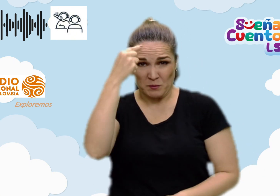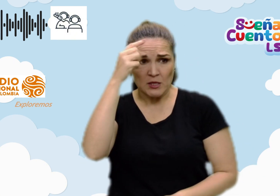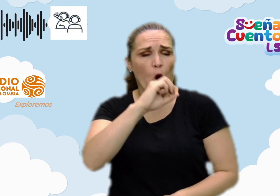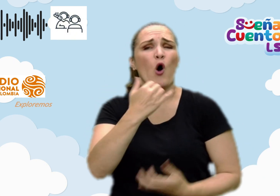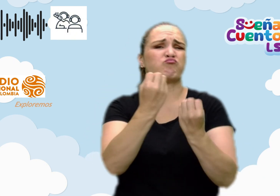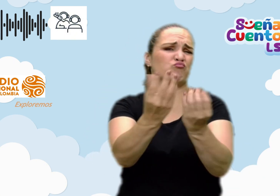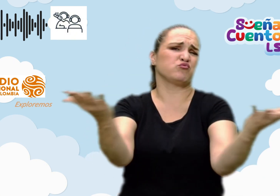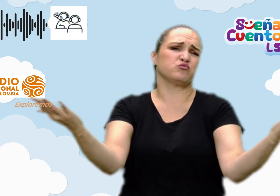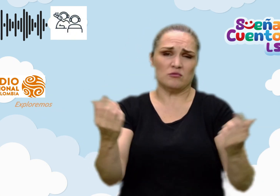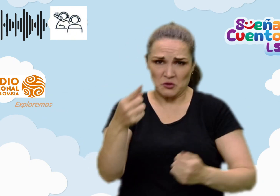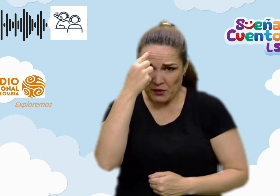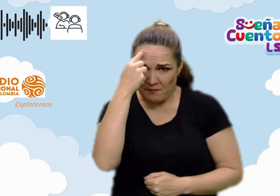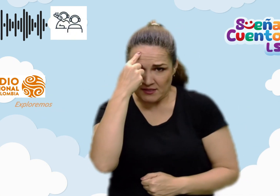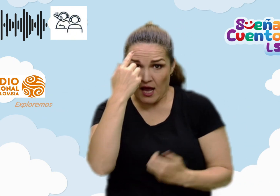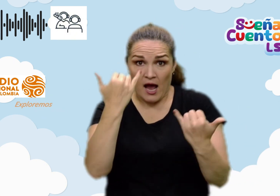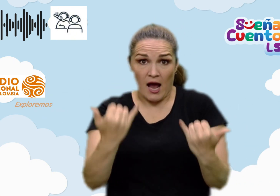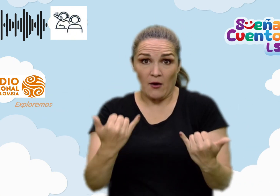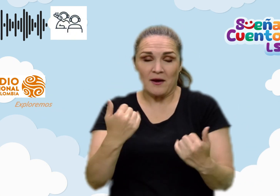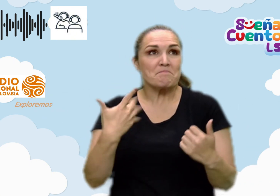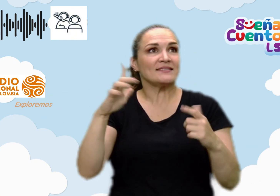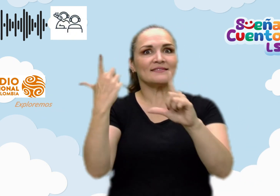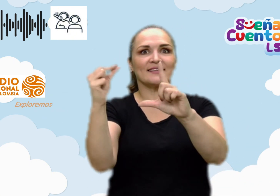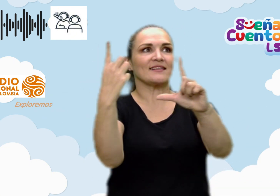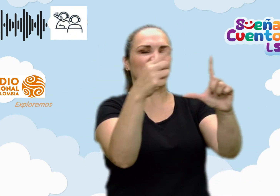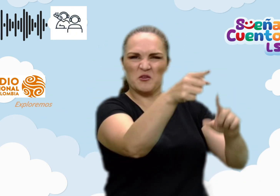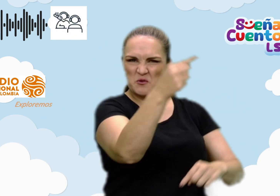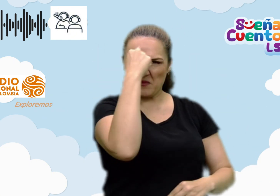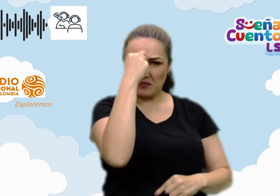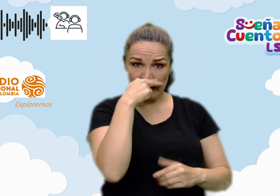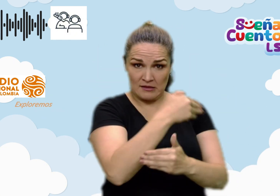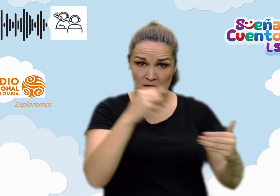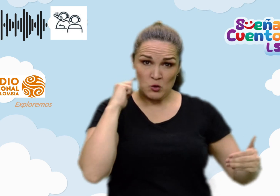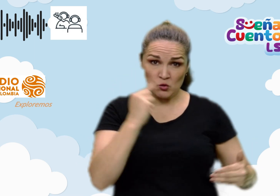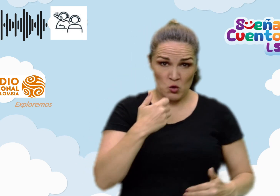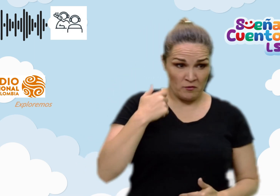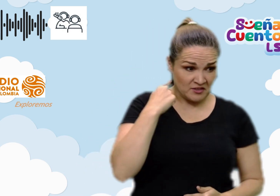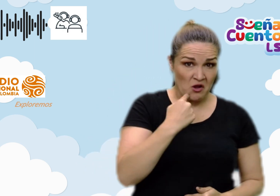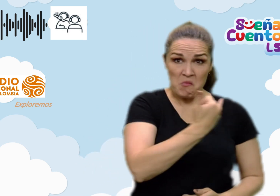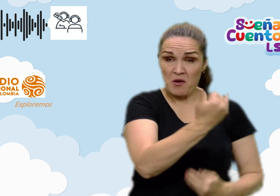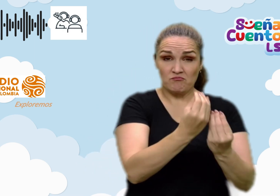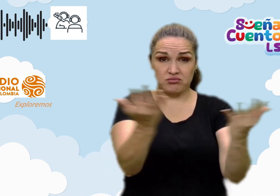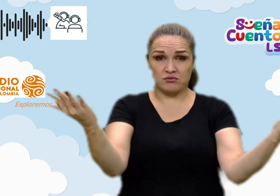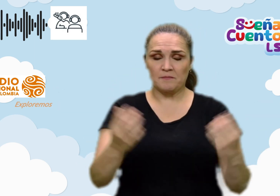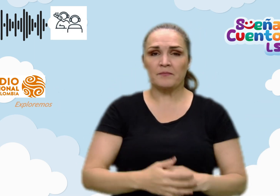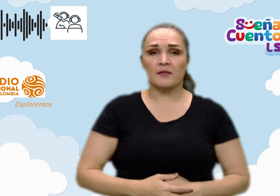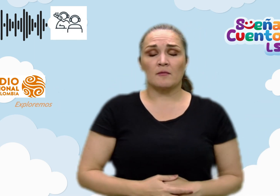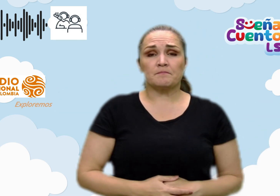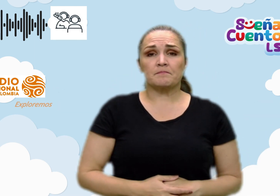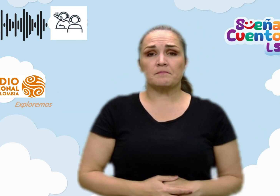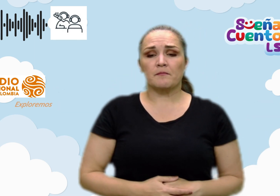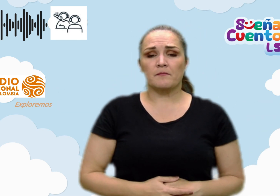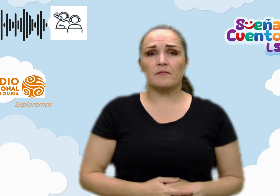muy difícil acceder a este tipo de contenidos? Y sobre todo en esta época tan digital, ¿no? Sí,